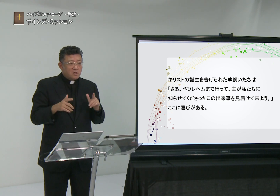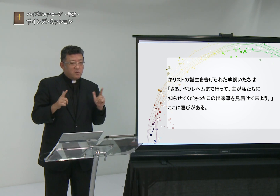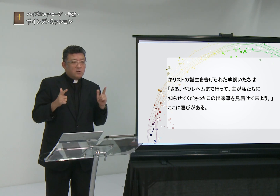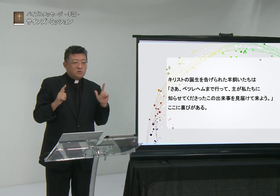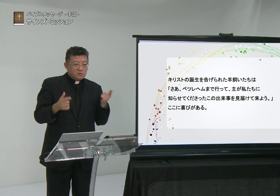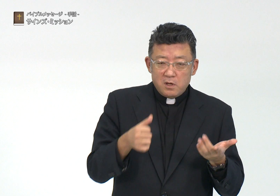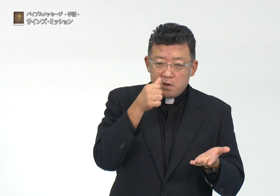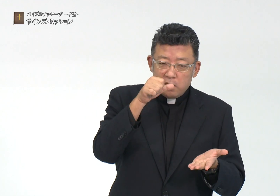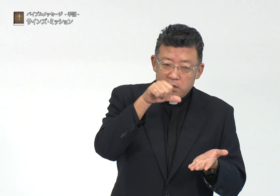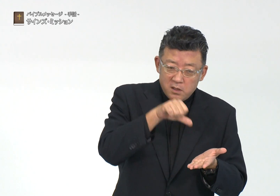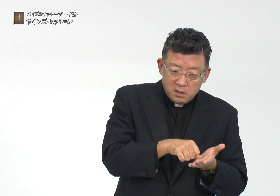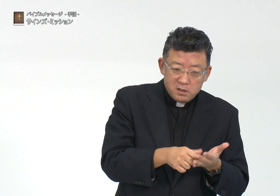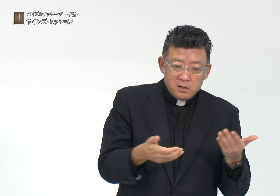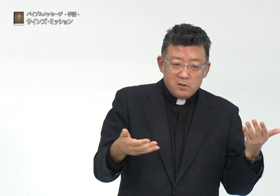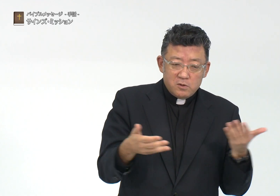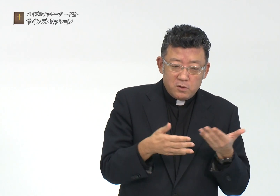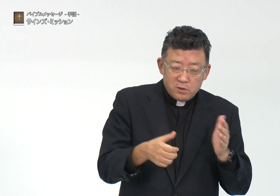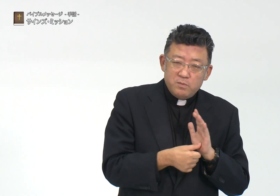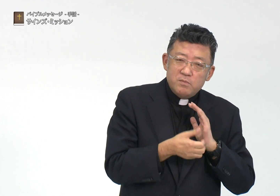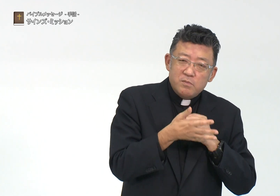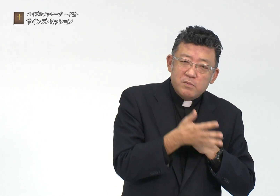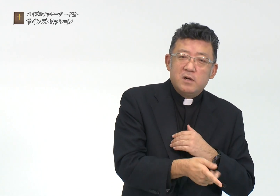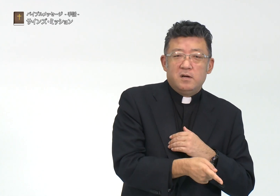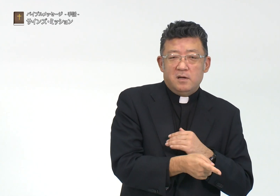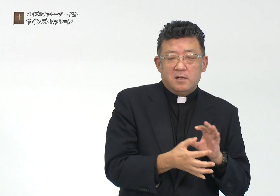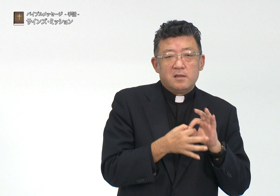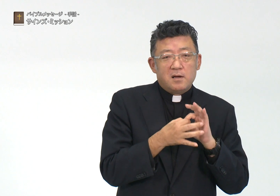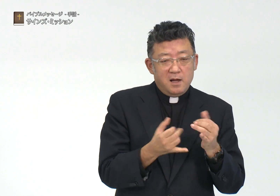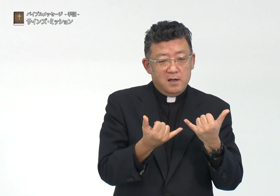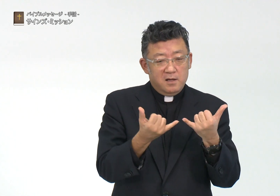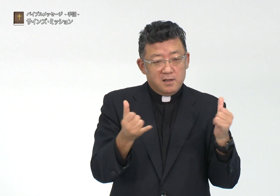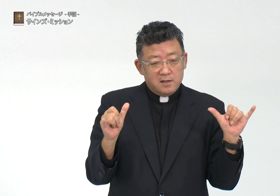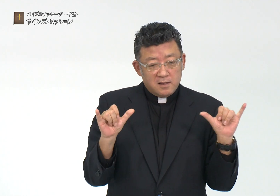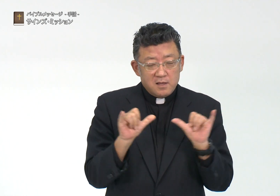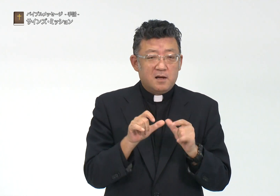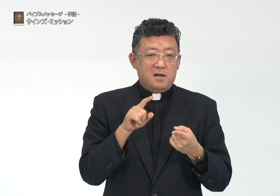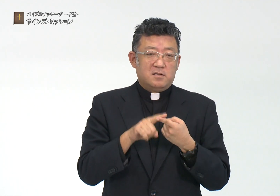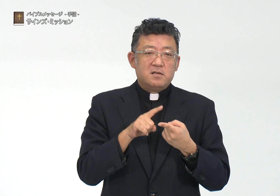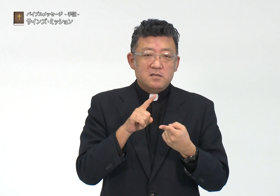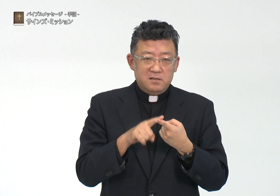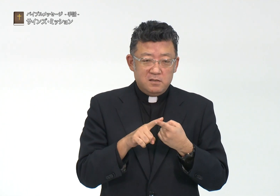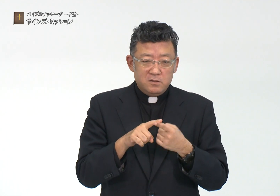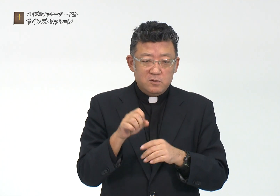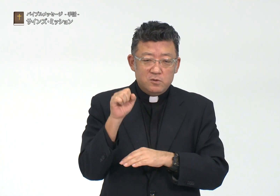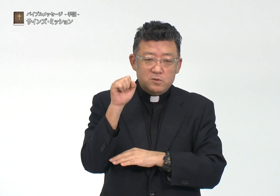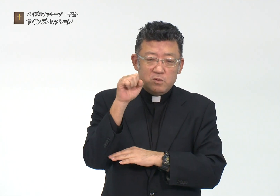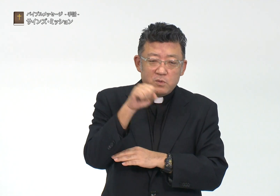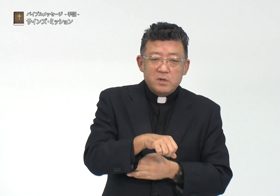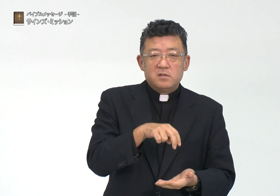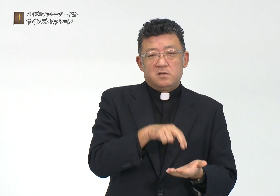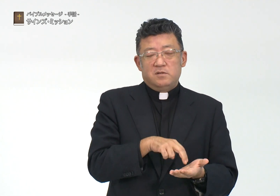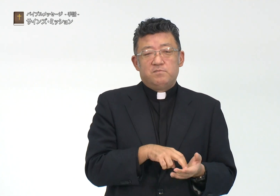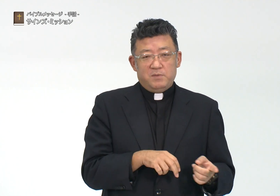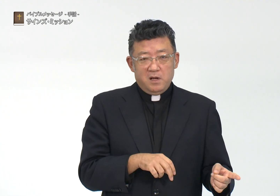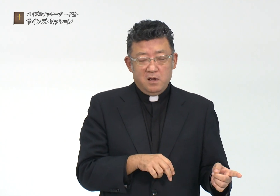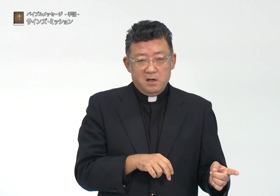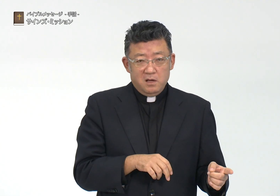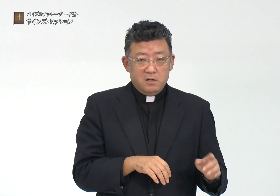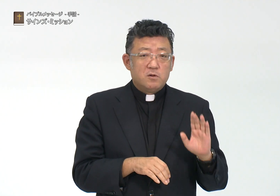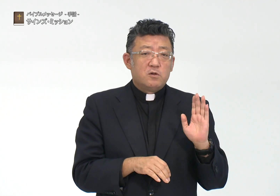あまり立派な仕事ではなく蔑まされていた仕事でしただから社会的に